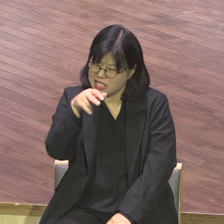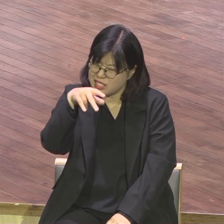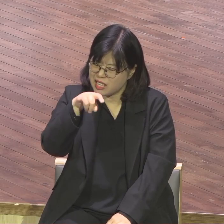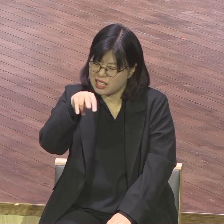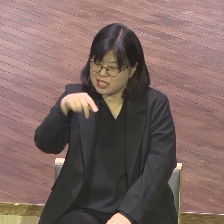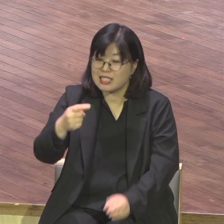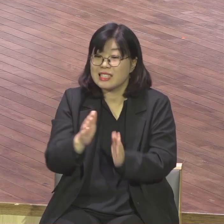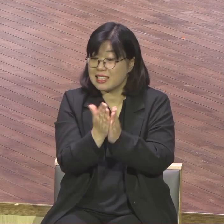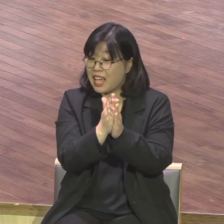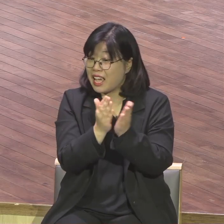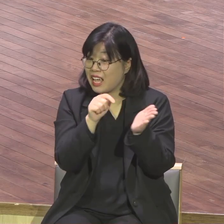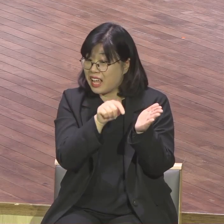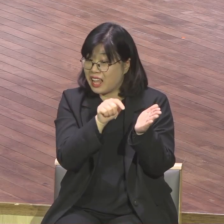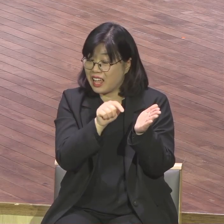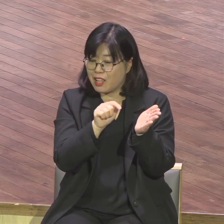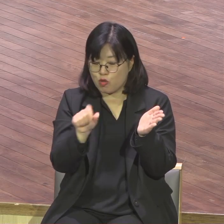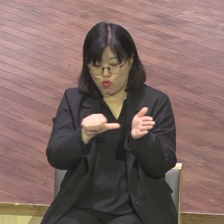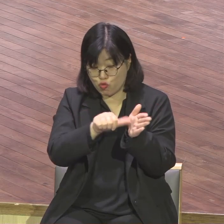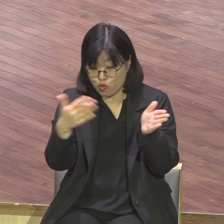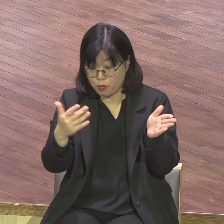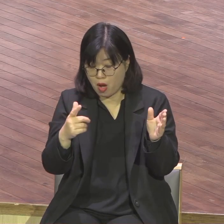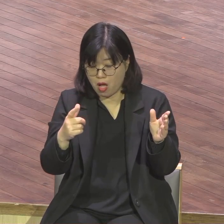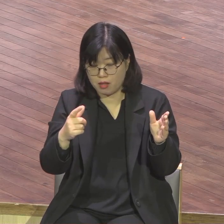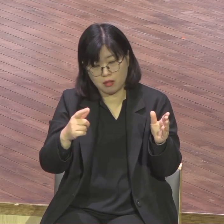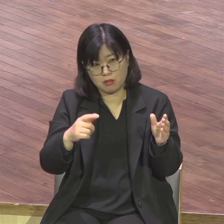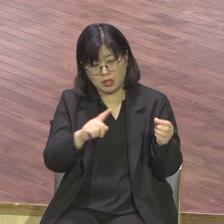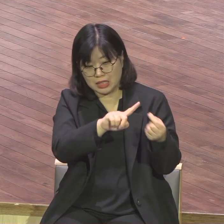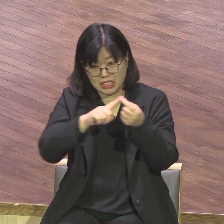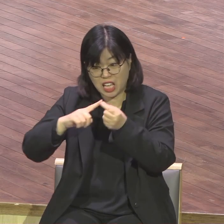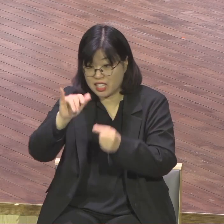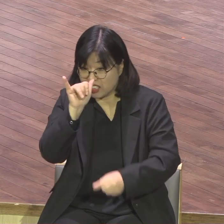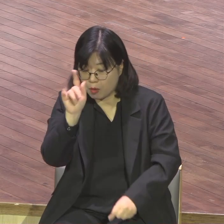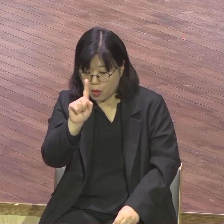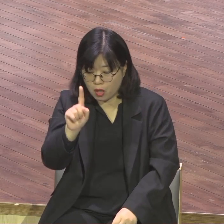하나의 버릇이다 그랬어요. 근심하는 거 버릇이라